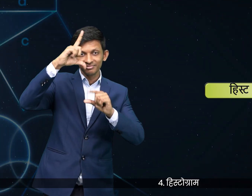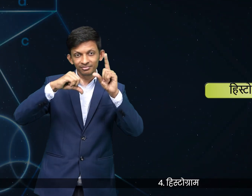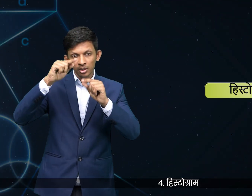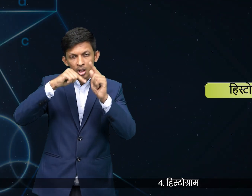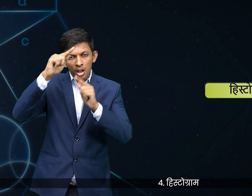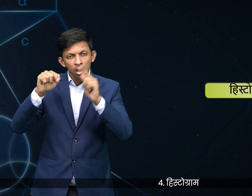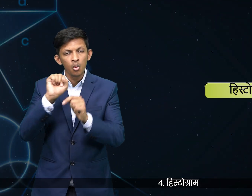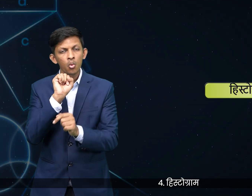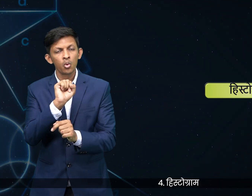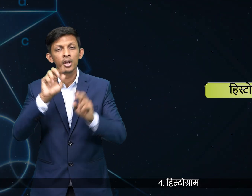हिस्टोग्राम.